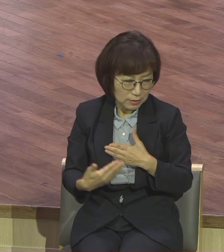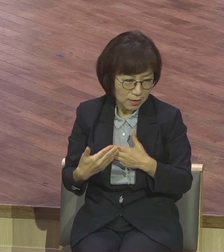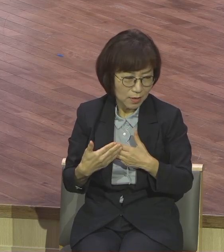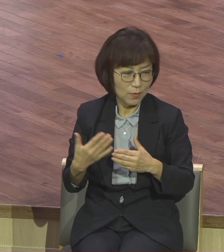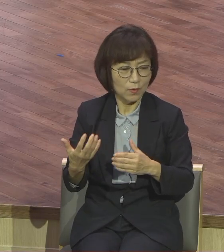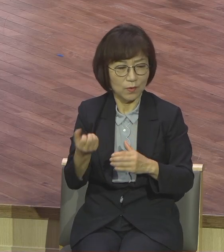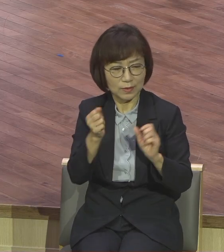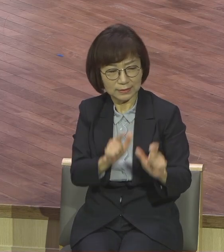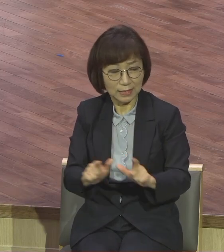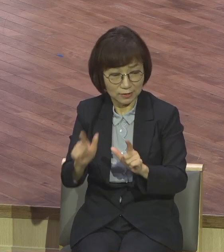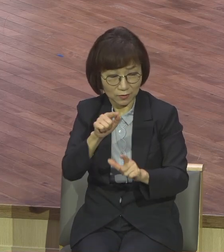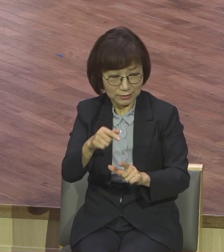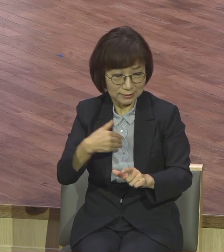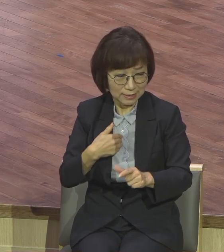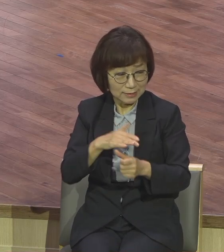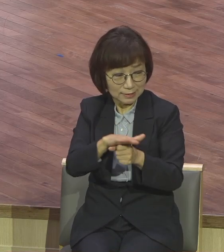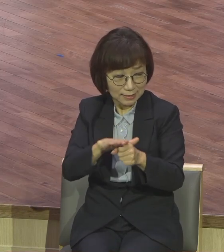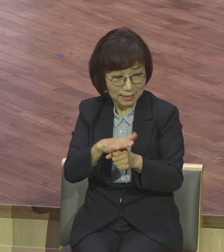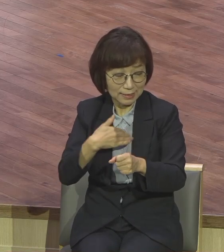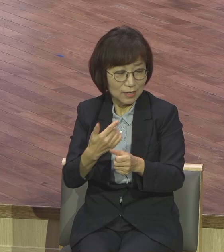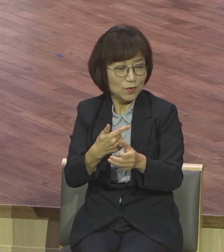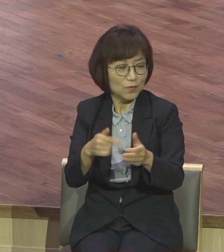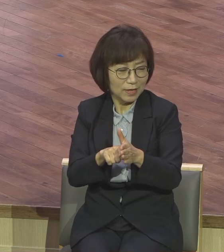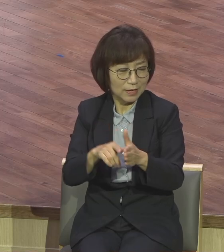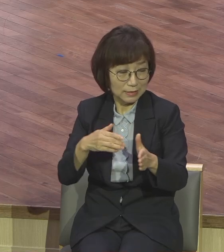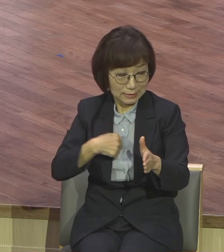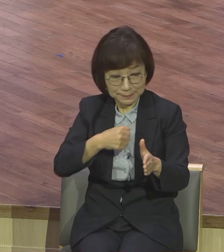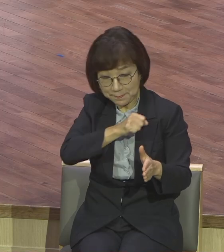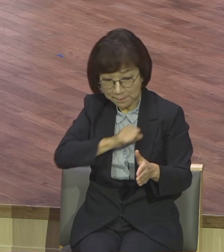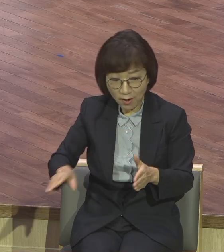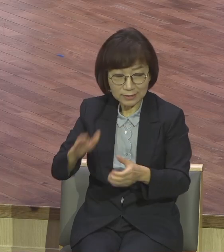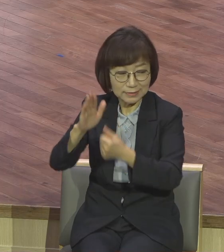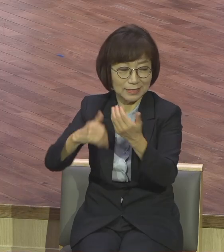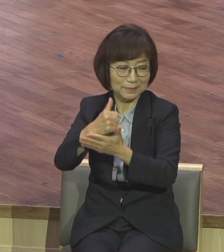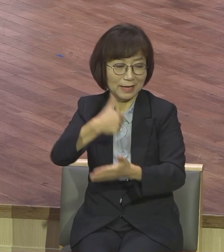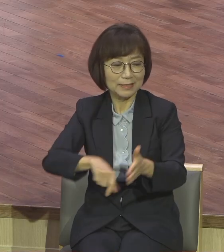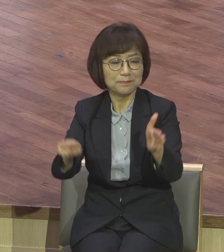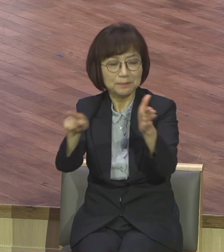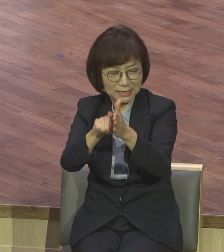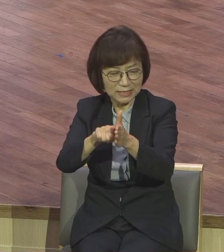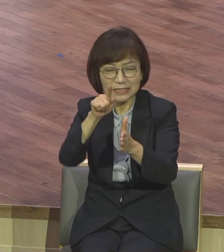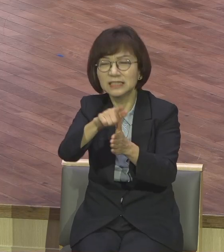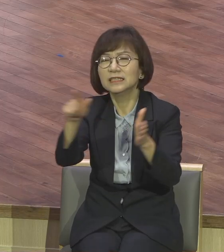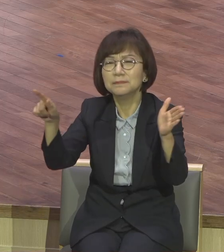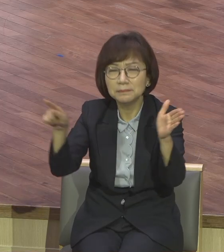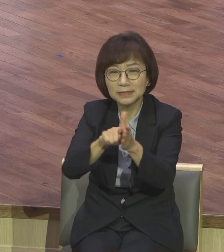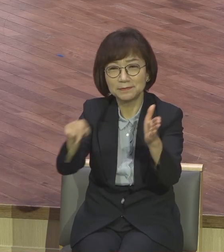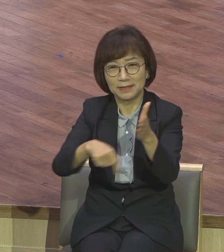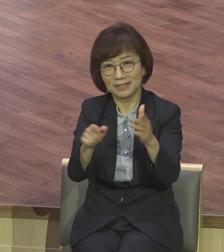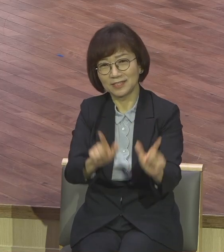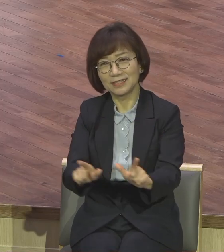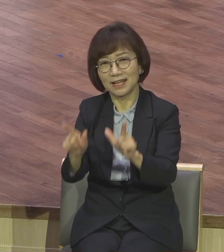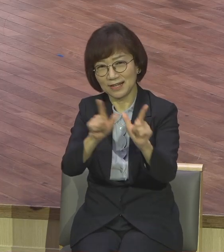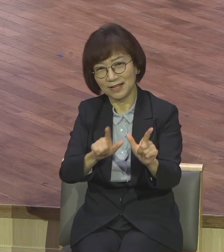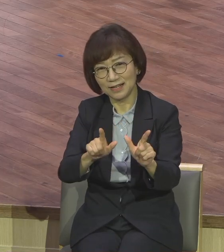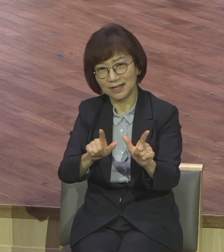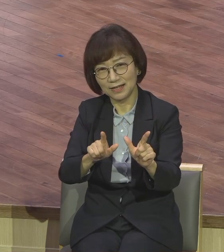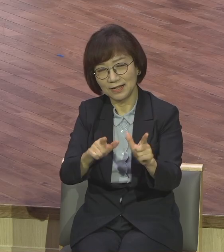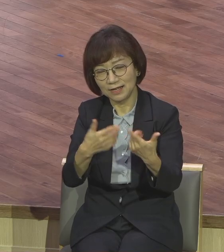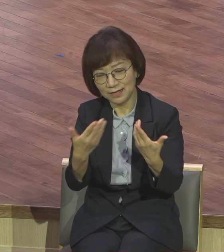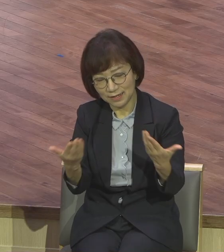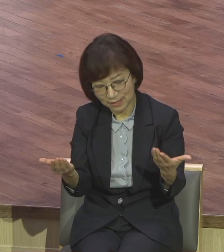사는 것은 나를 사랑하사 나를 위하여 자기 자신을 버리신 하나님의 아들을 믿는 믿음 안에서 사는 것이라.